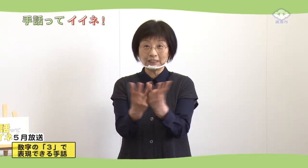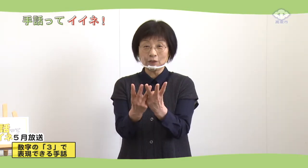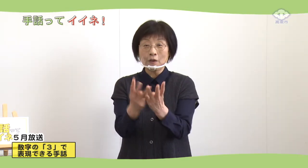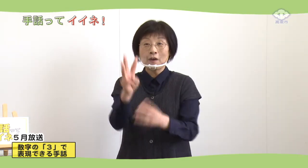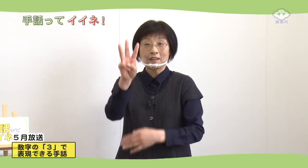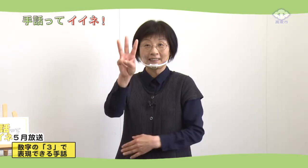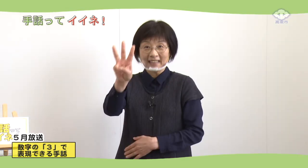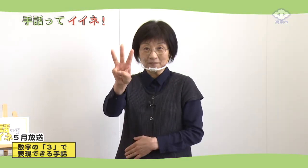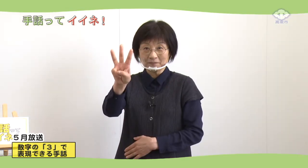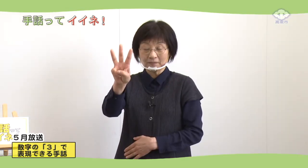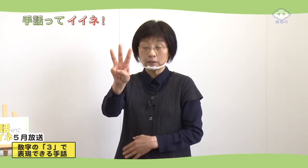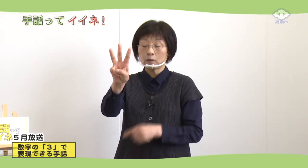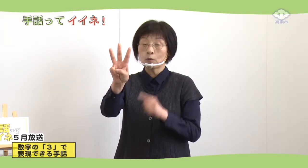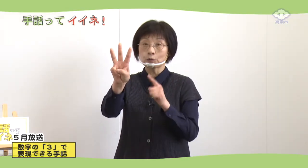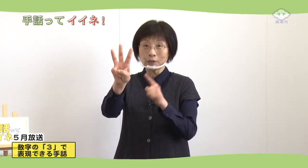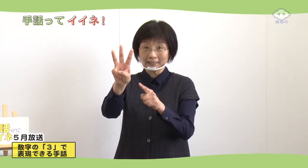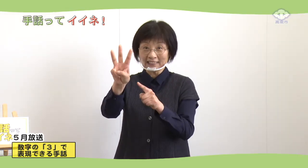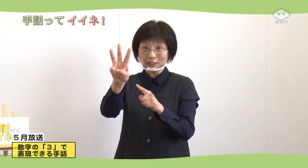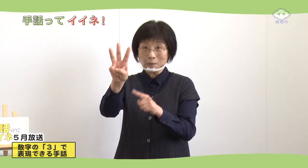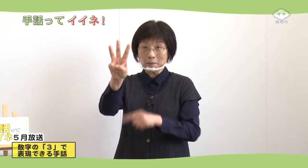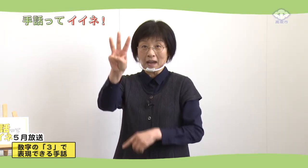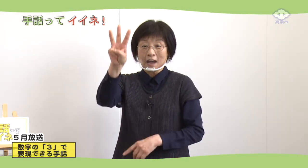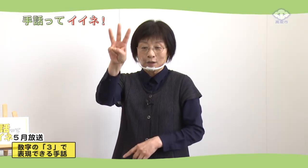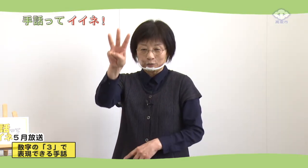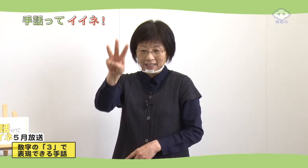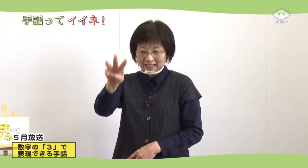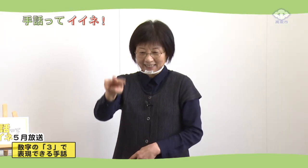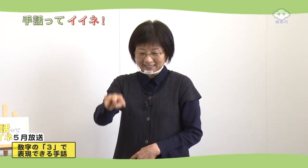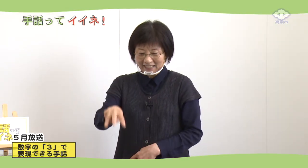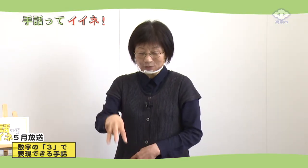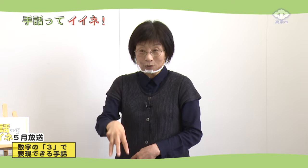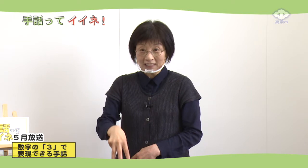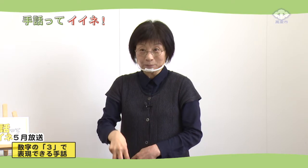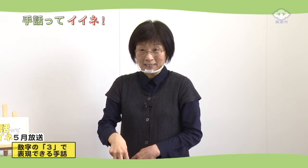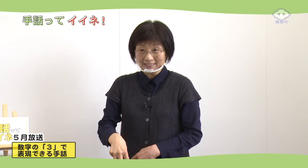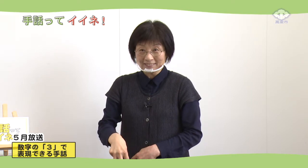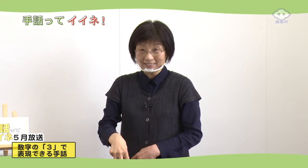の3、この形のまま上から下に動かします。